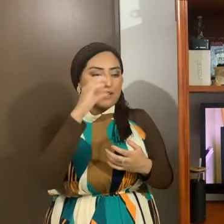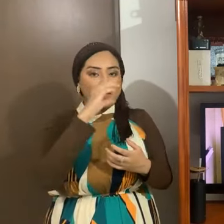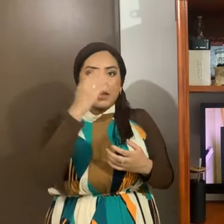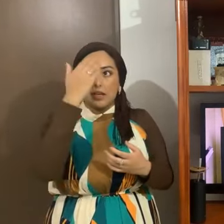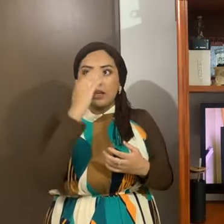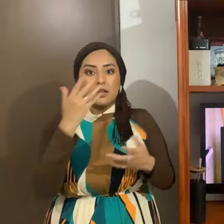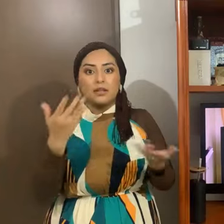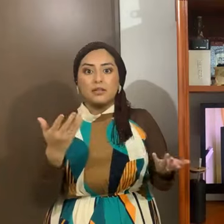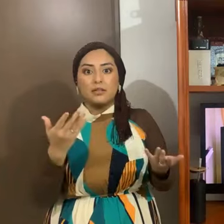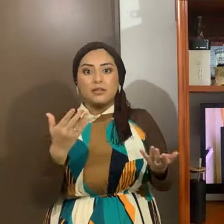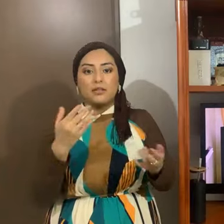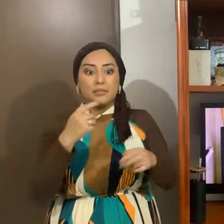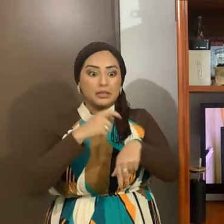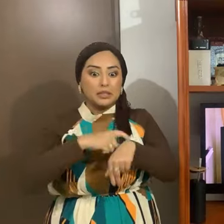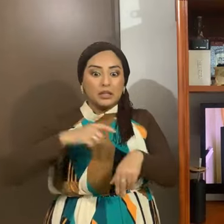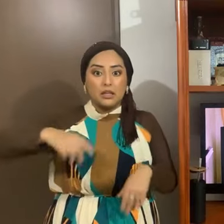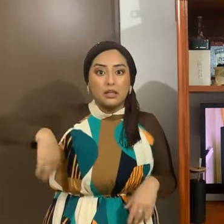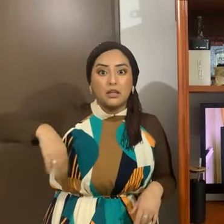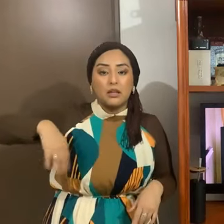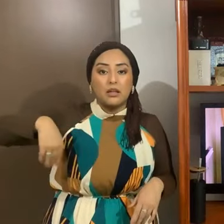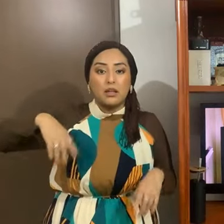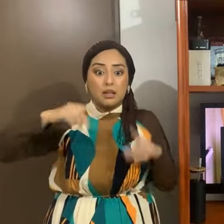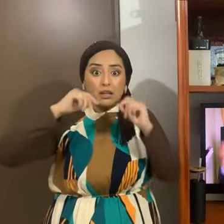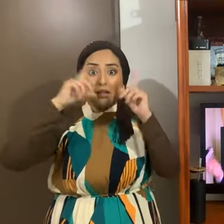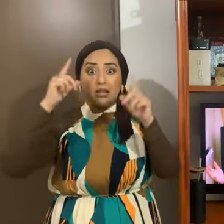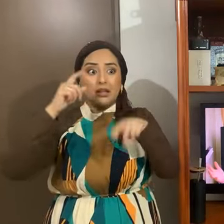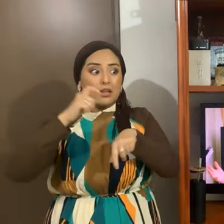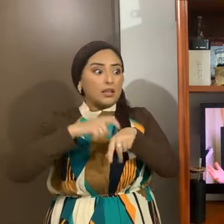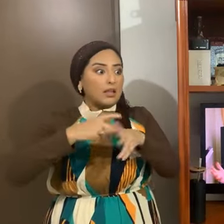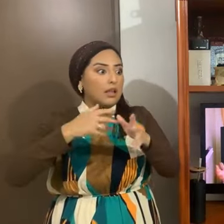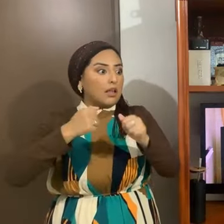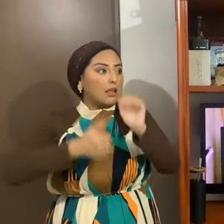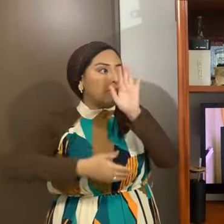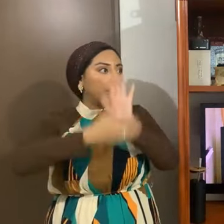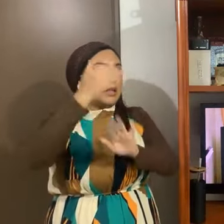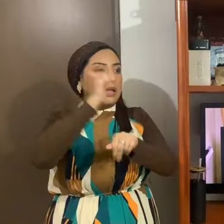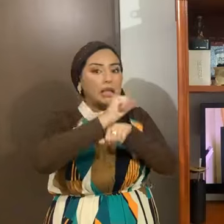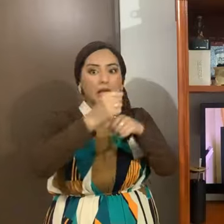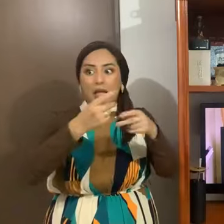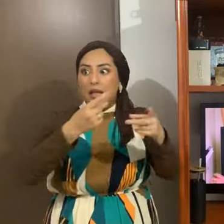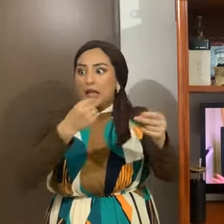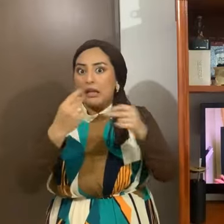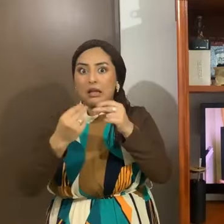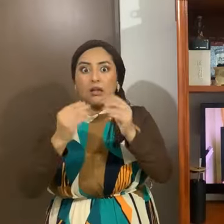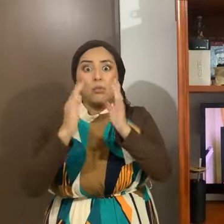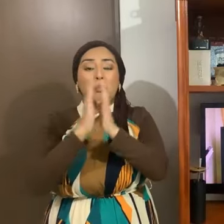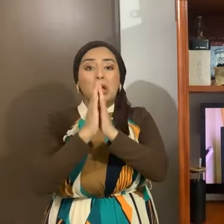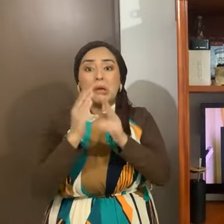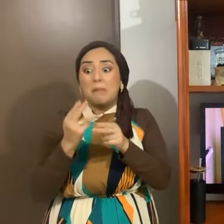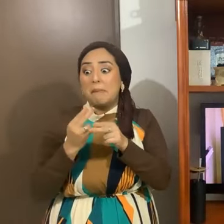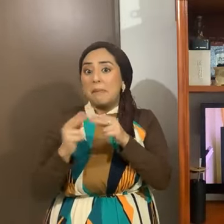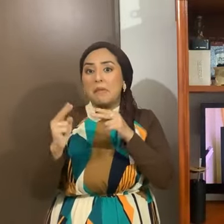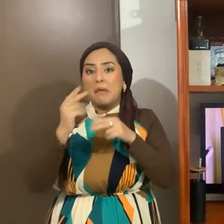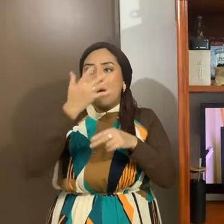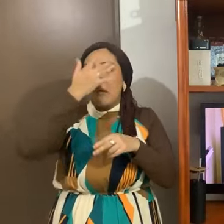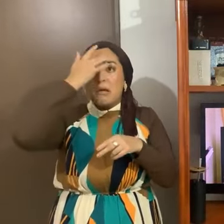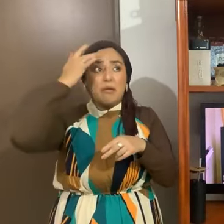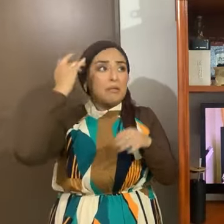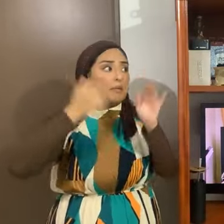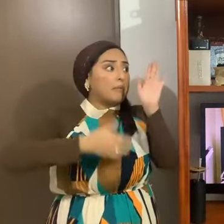Eterno como deben, porque ya se les hizo tarde, se levantaron corriendo, se fueron corriendo a hacer sus actividades y de orar ni se